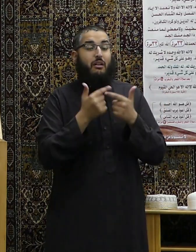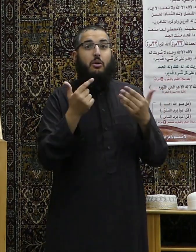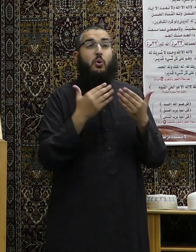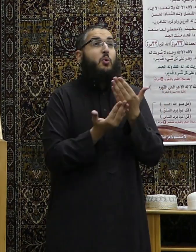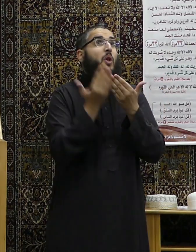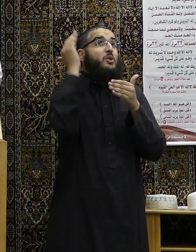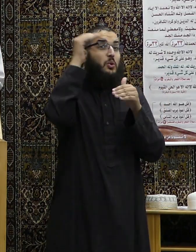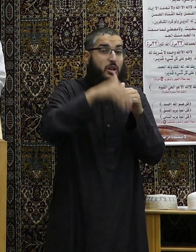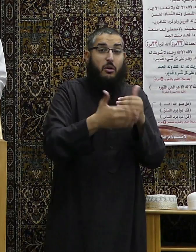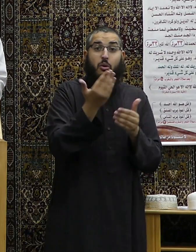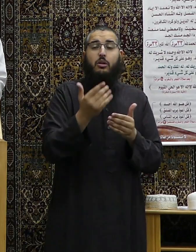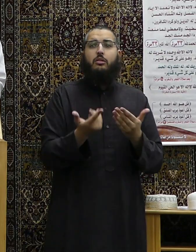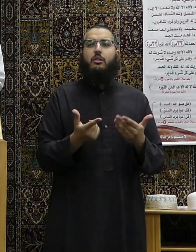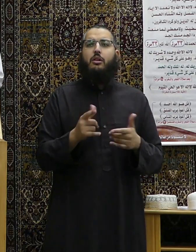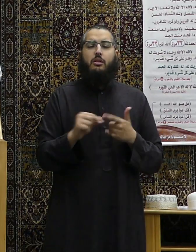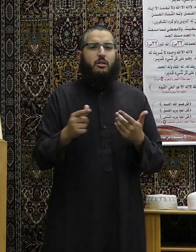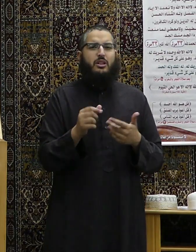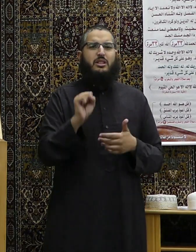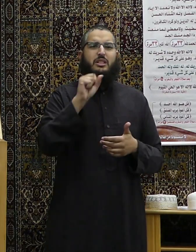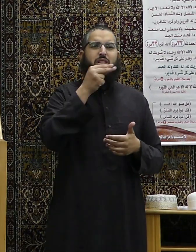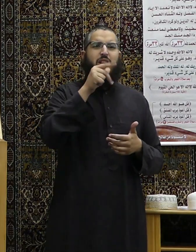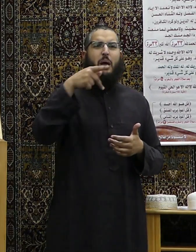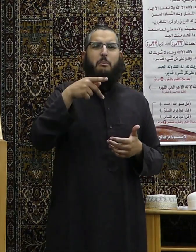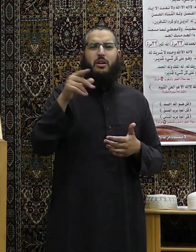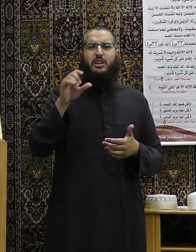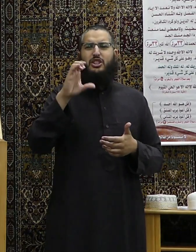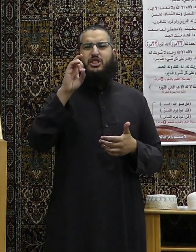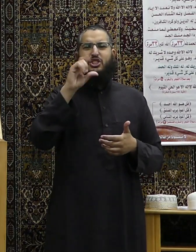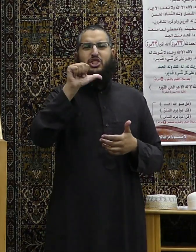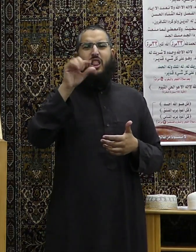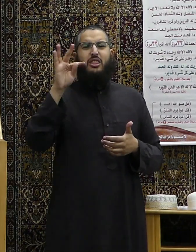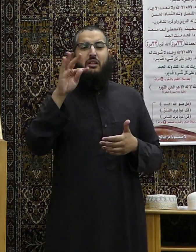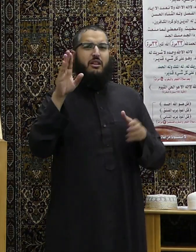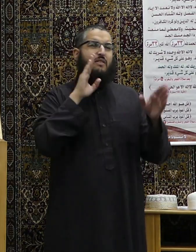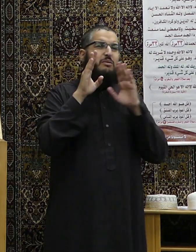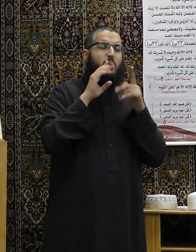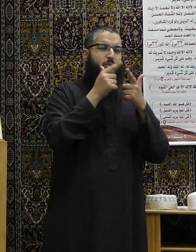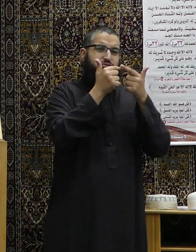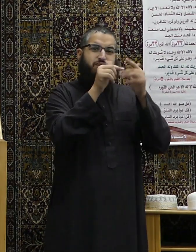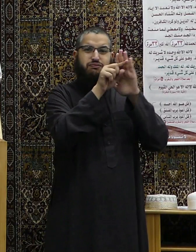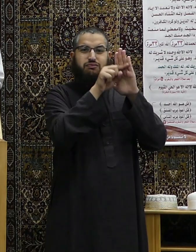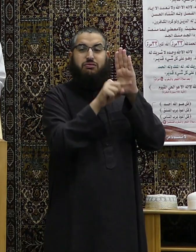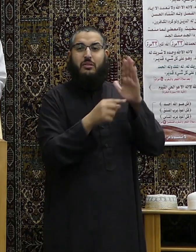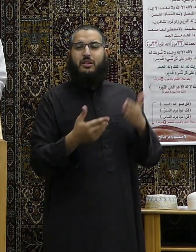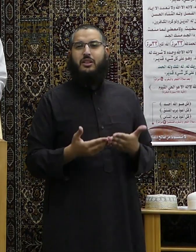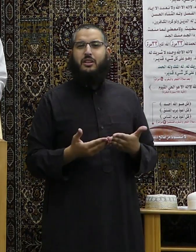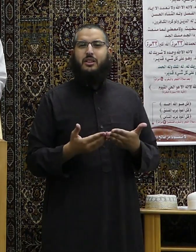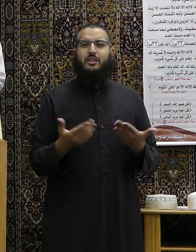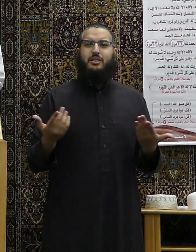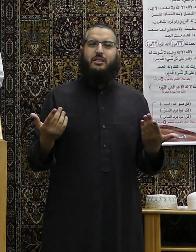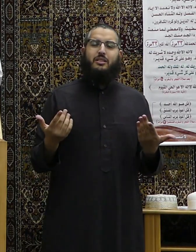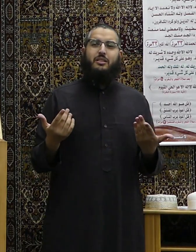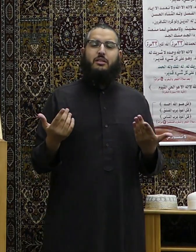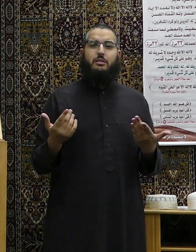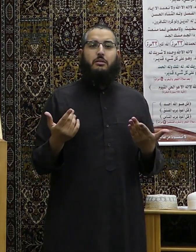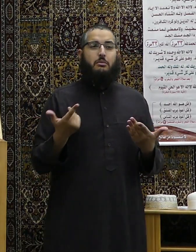soirée, toute leur journée, elle est sur quoi ? Snapchat, Insta, Facebook. Si c'est pour des rappels religieux,